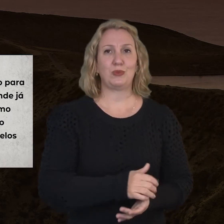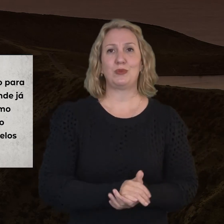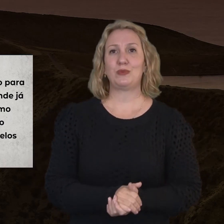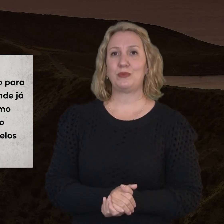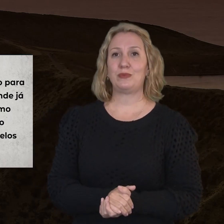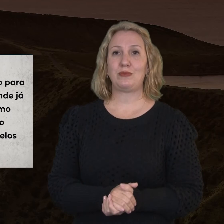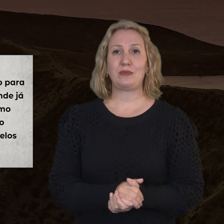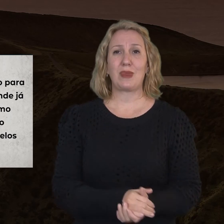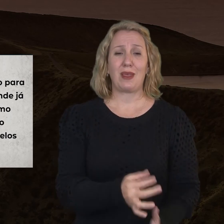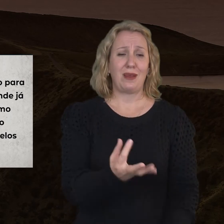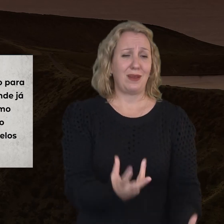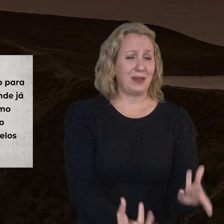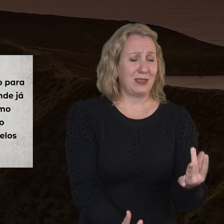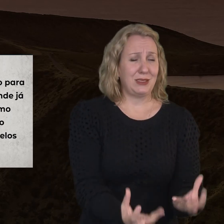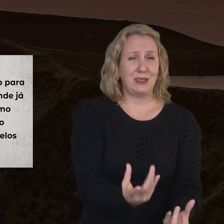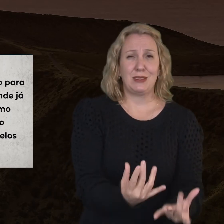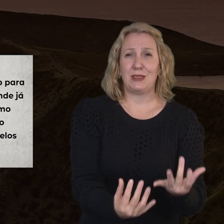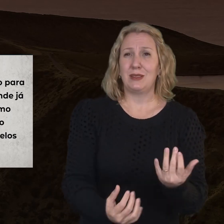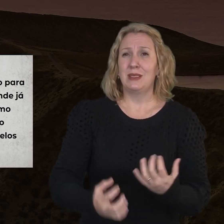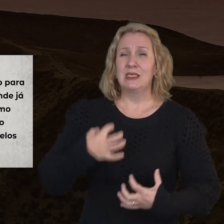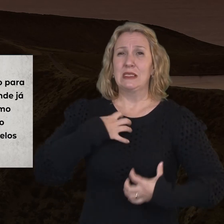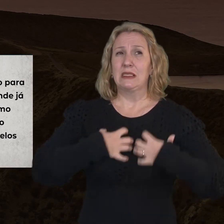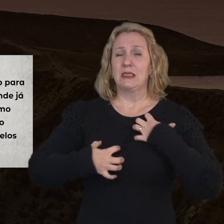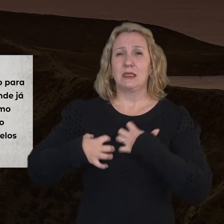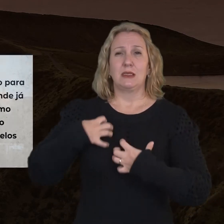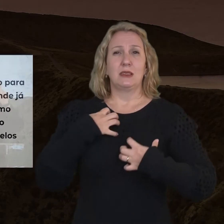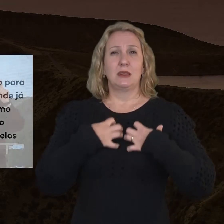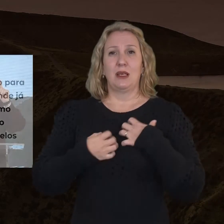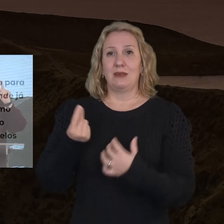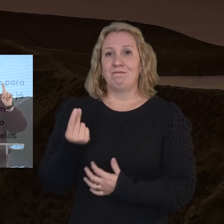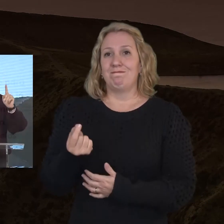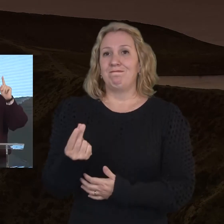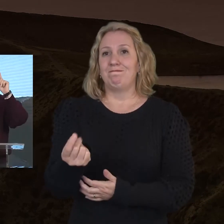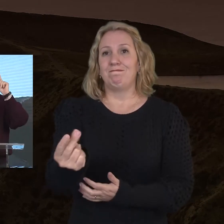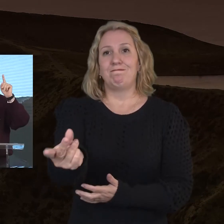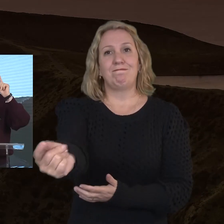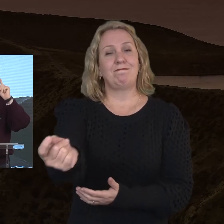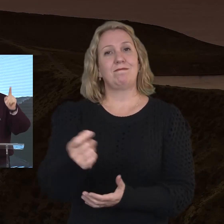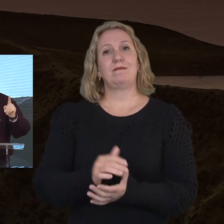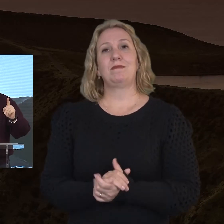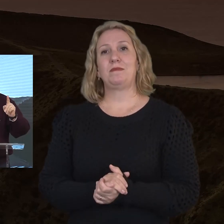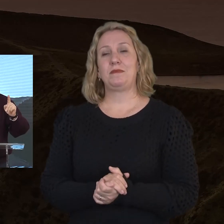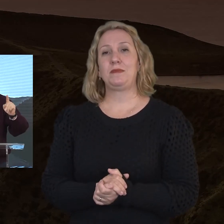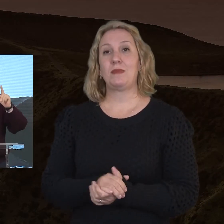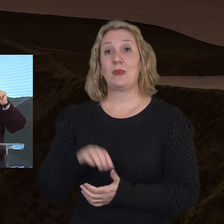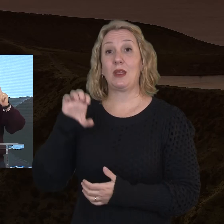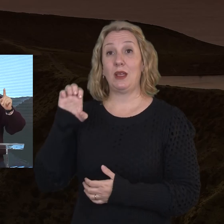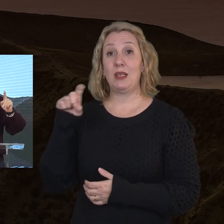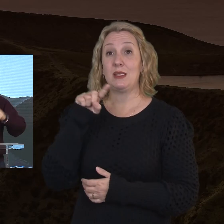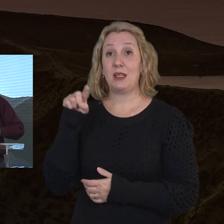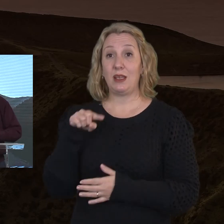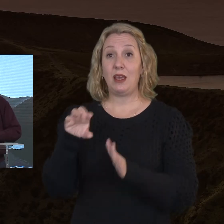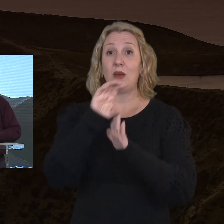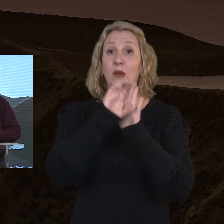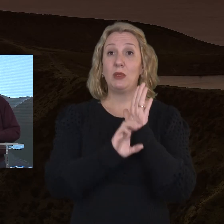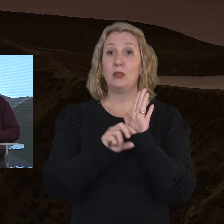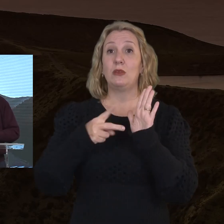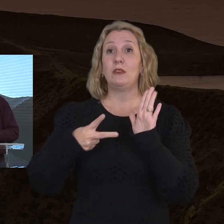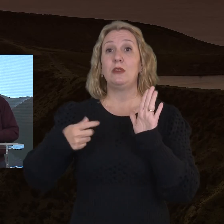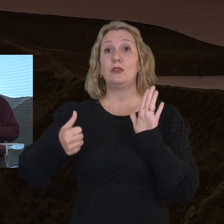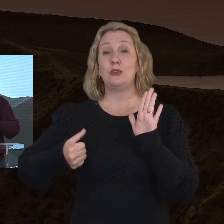serão atormentados de dia e noite pelos séculos dos séculos e a sentença que deus proferiu lá ezequiel 28 contra satanás